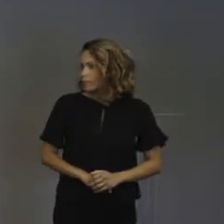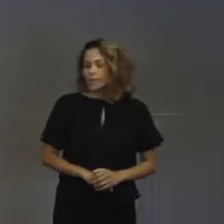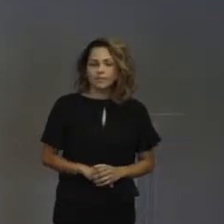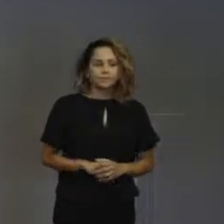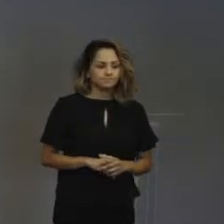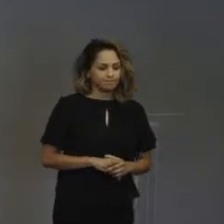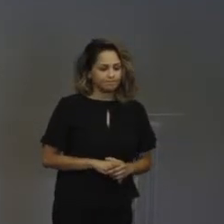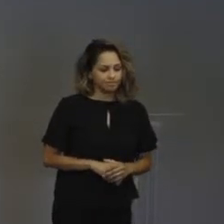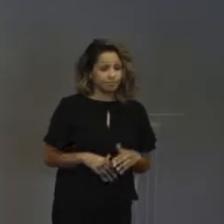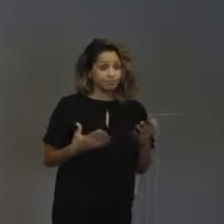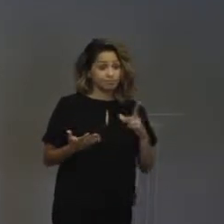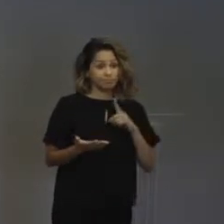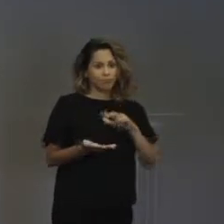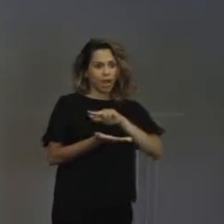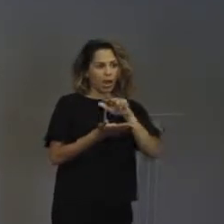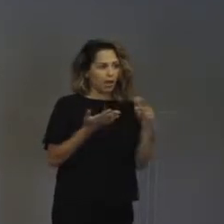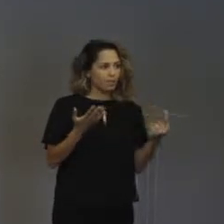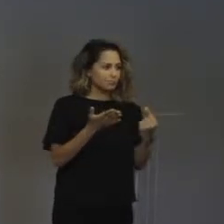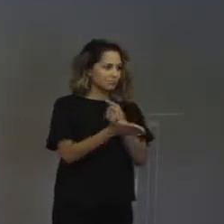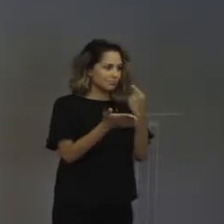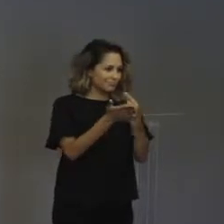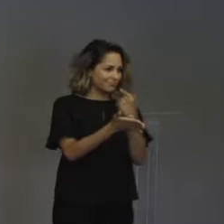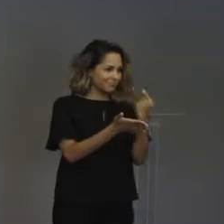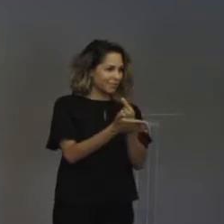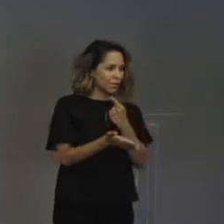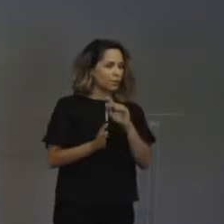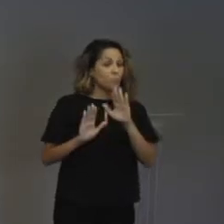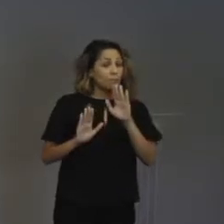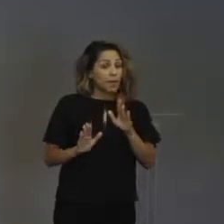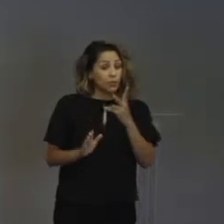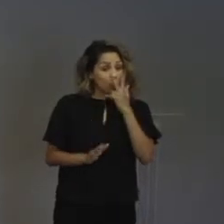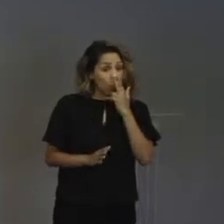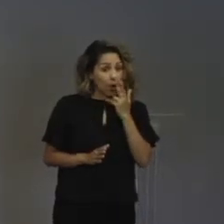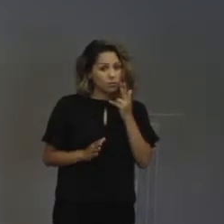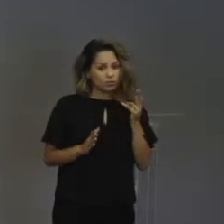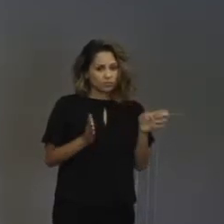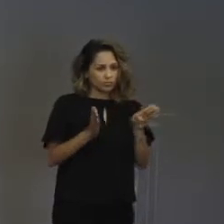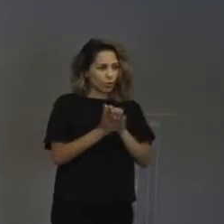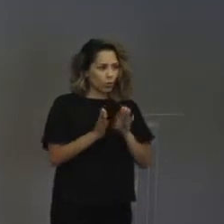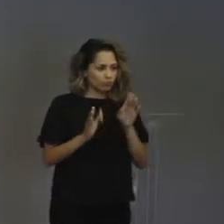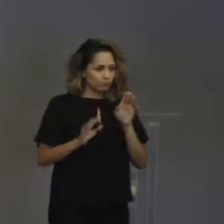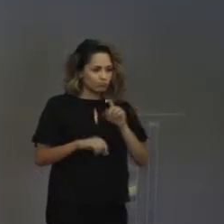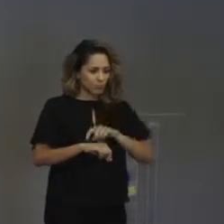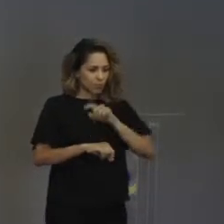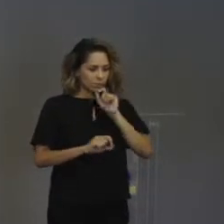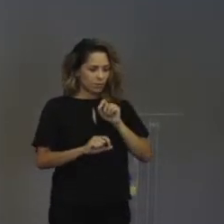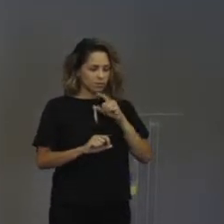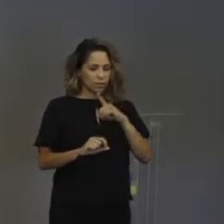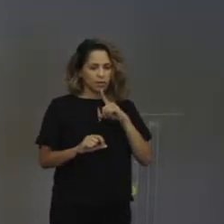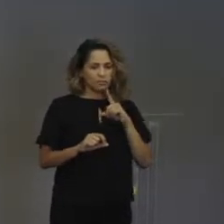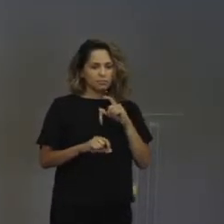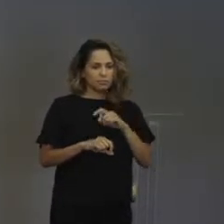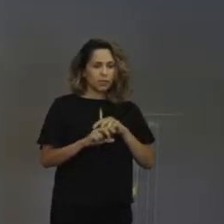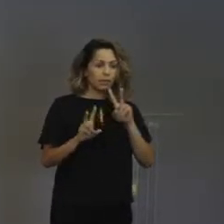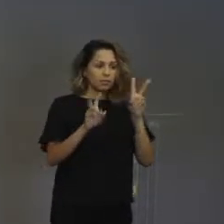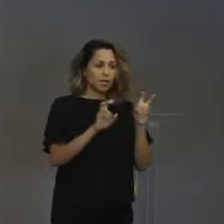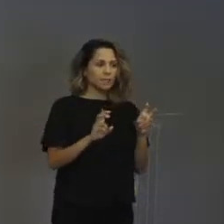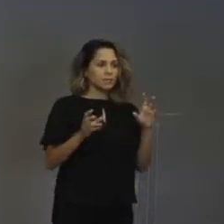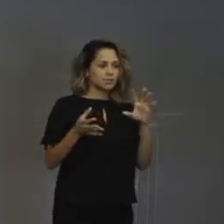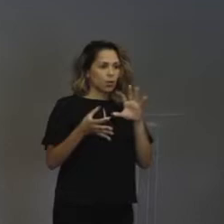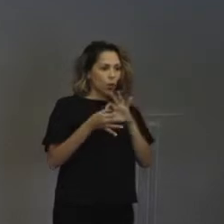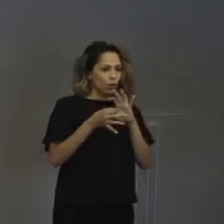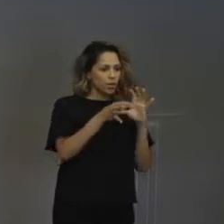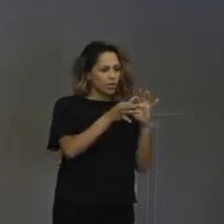Tem várias perguntas aqui, mas eu acho que a gente chegou numa parte que é das conexões e como um tapete de mobilidade,